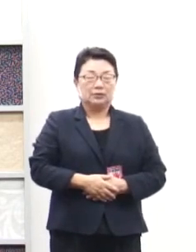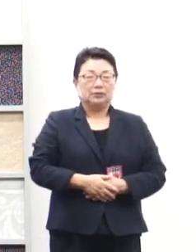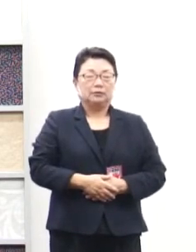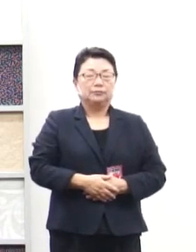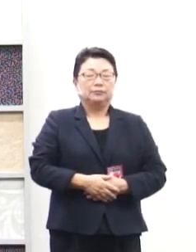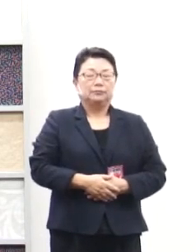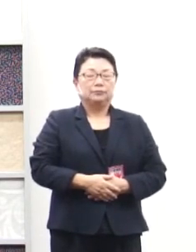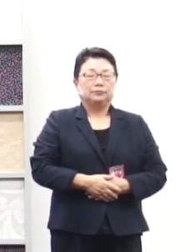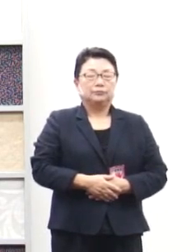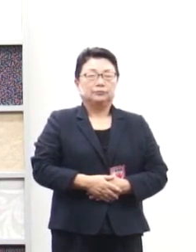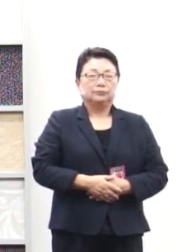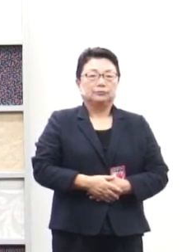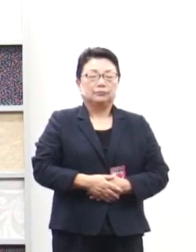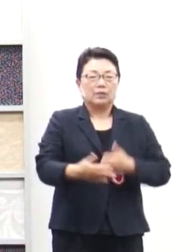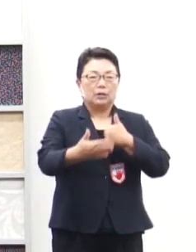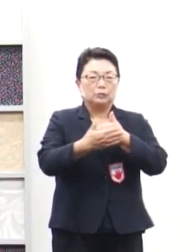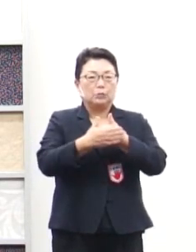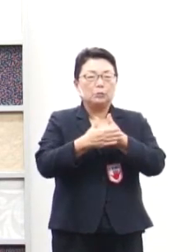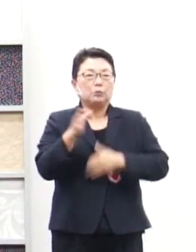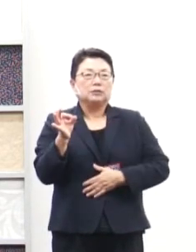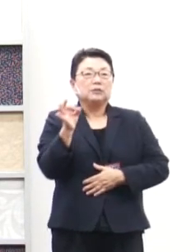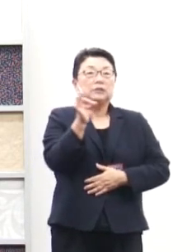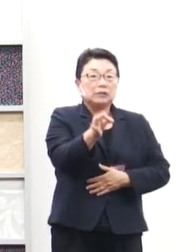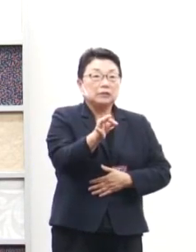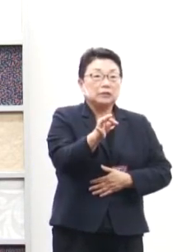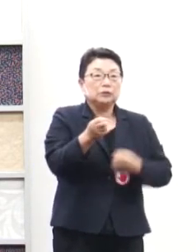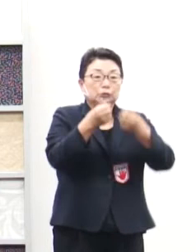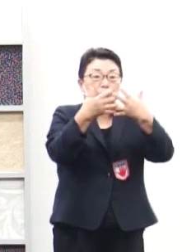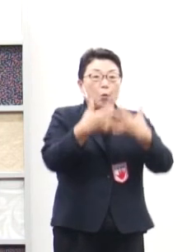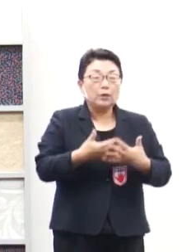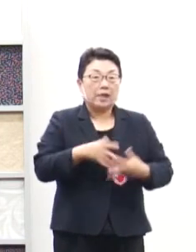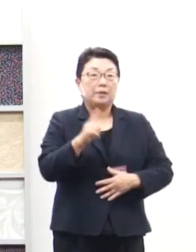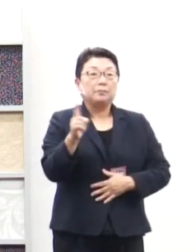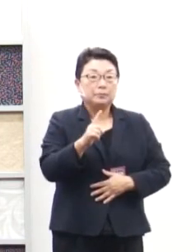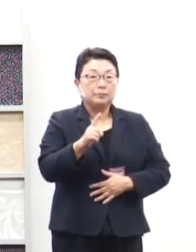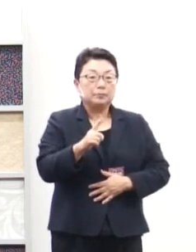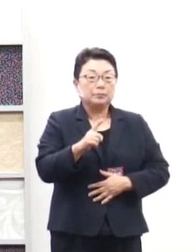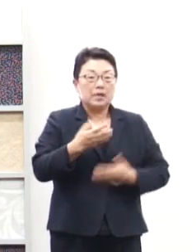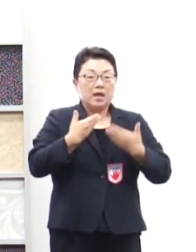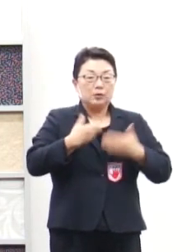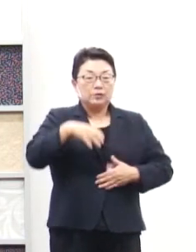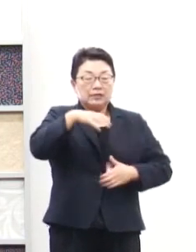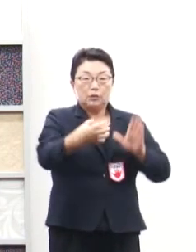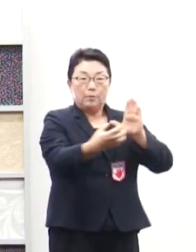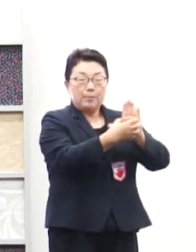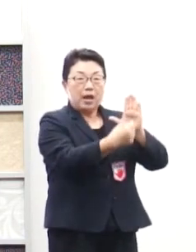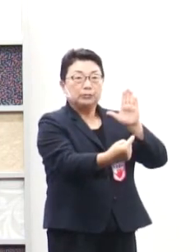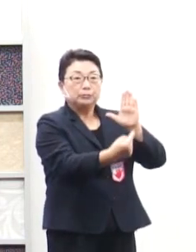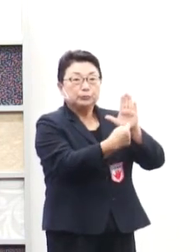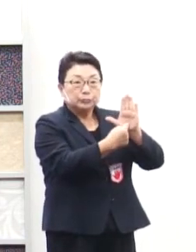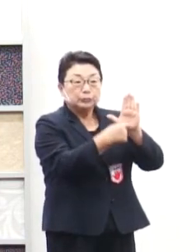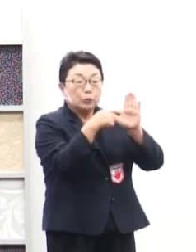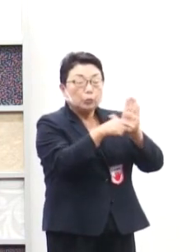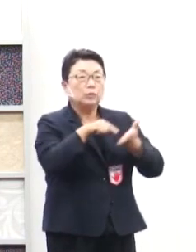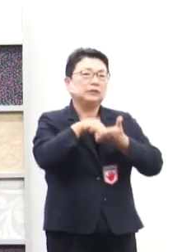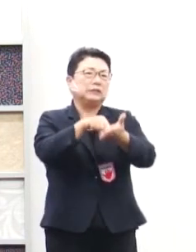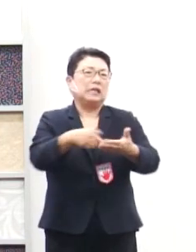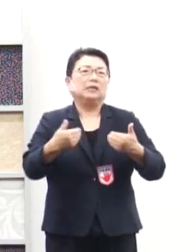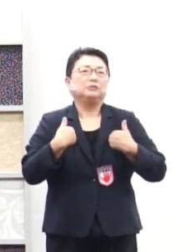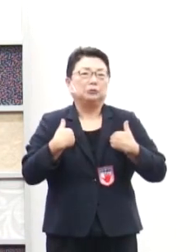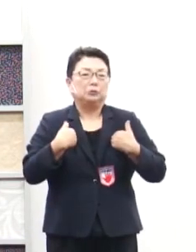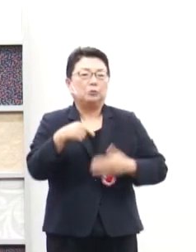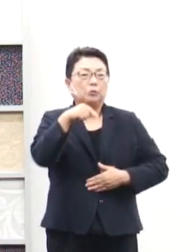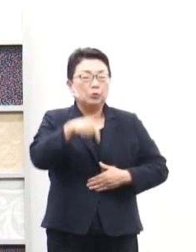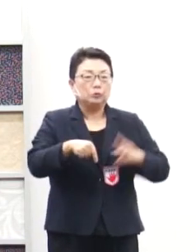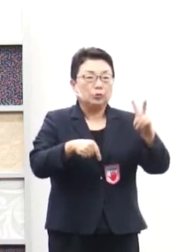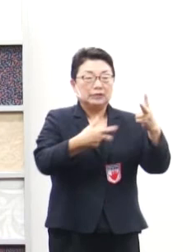なお、協力金申請の前提となりますグリーンゾーン認証の申請につきましては、この